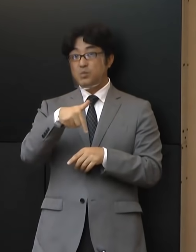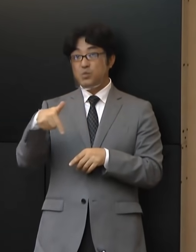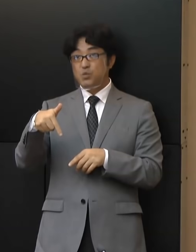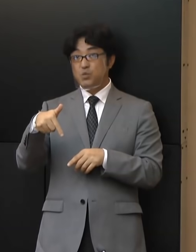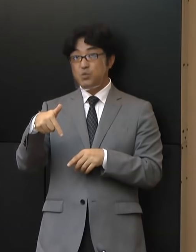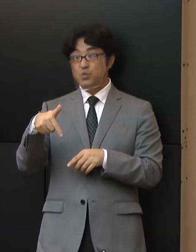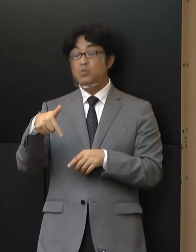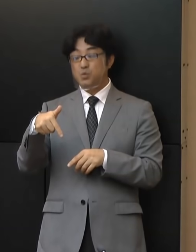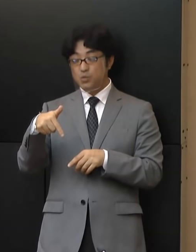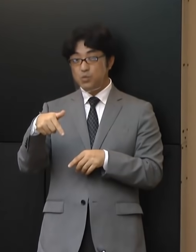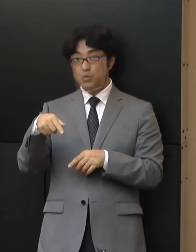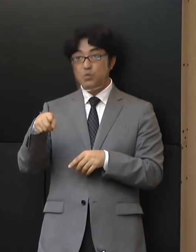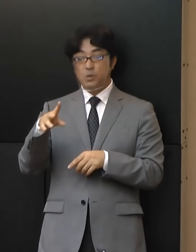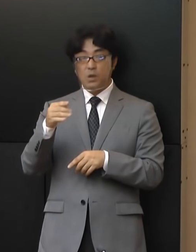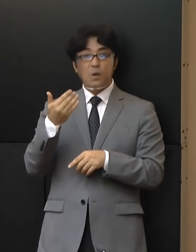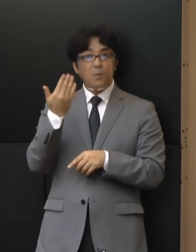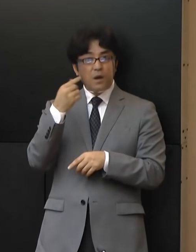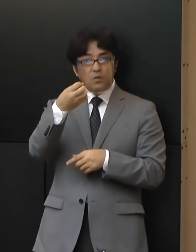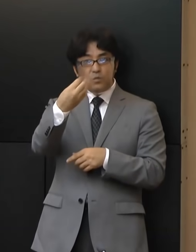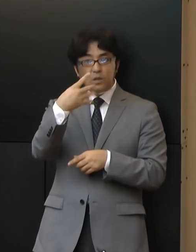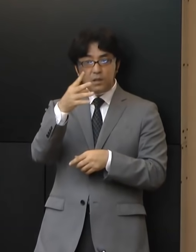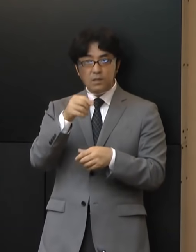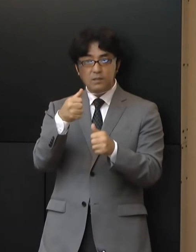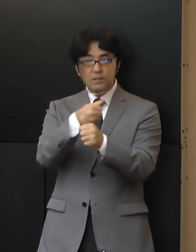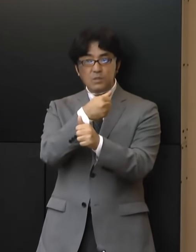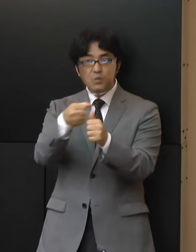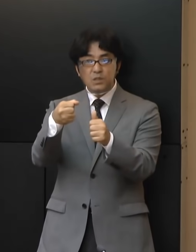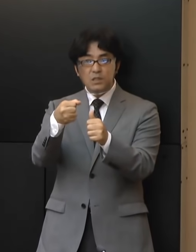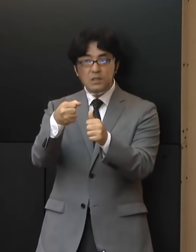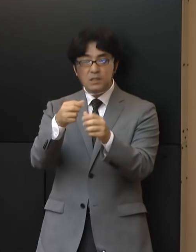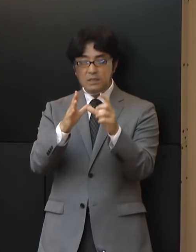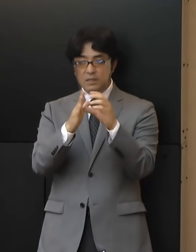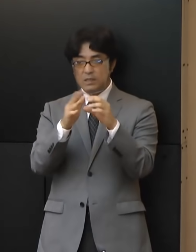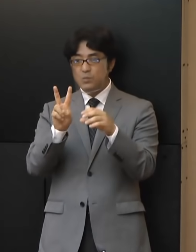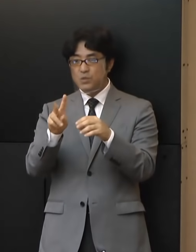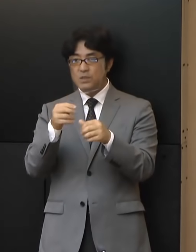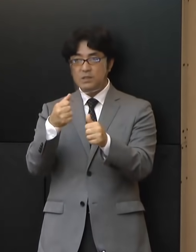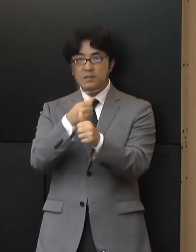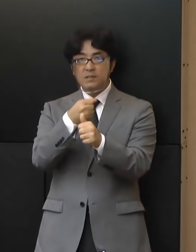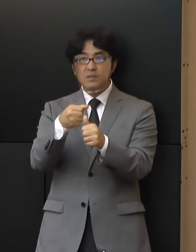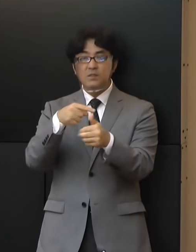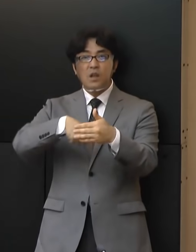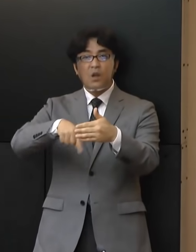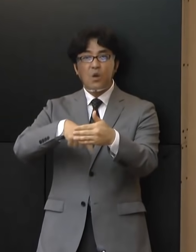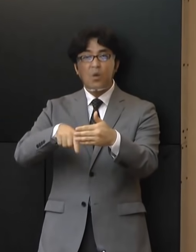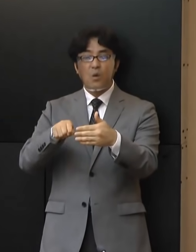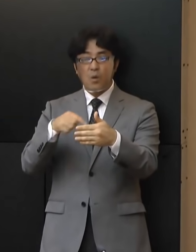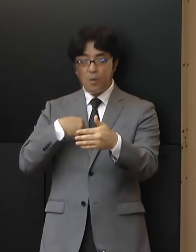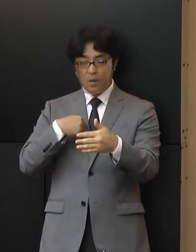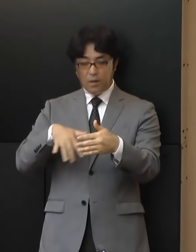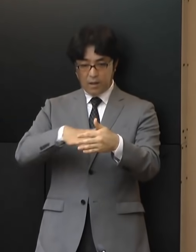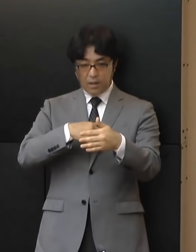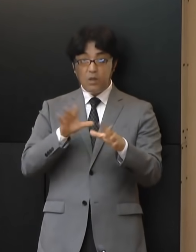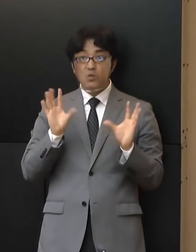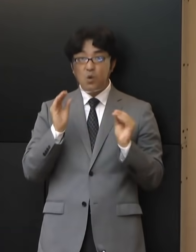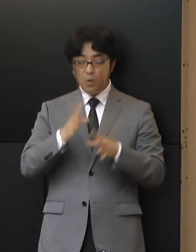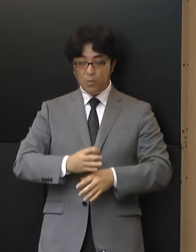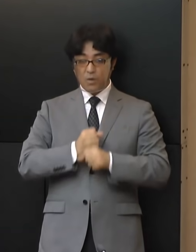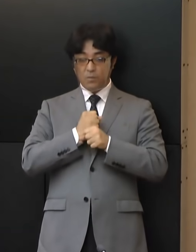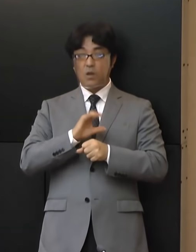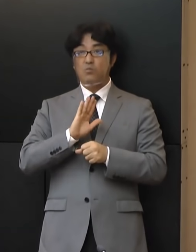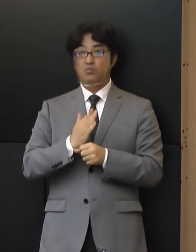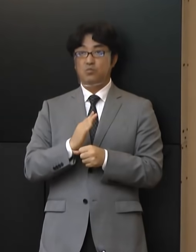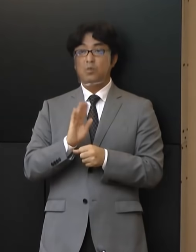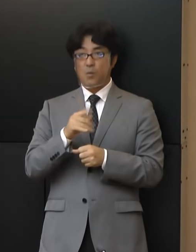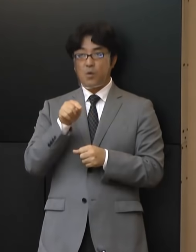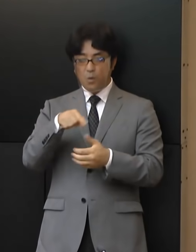の懸念などがあった点についてお答えいたします。私たちが今、まとめておりますこの、方